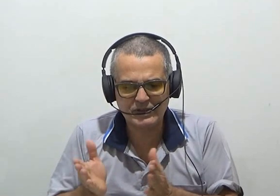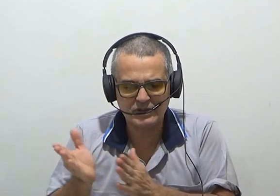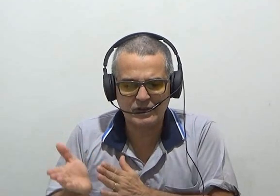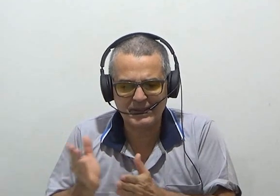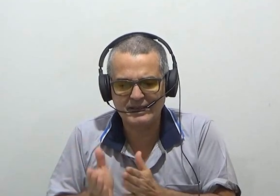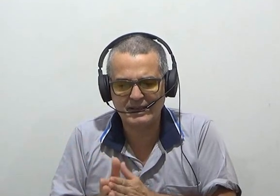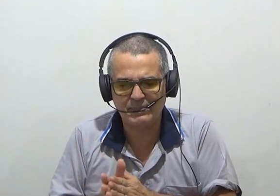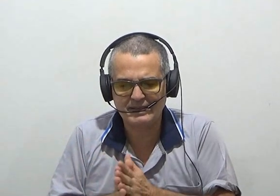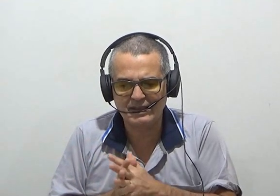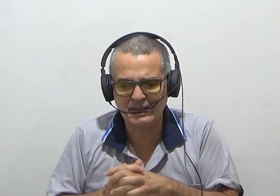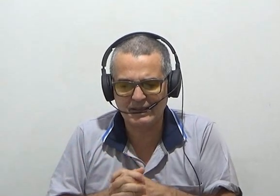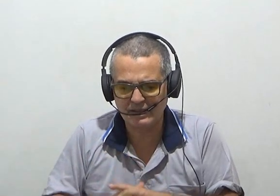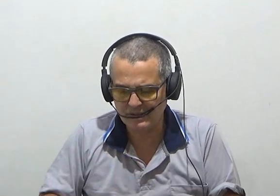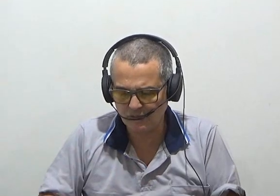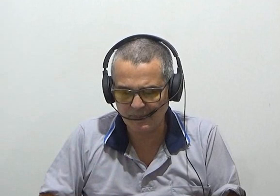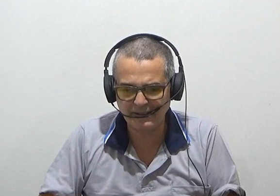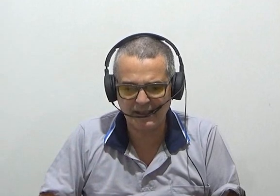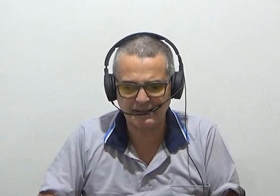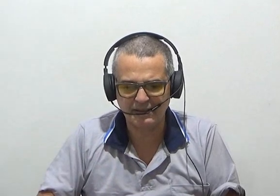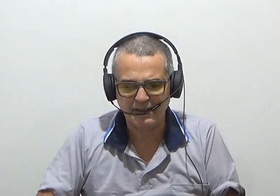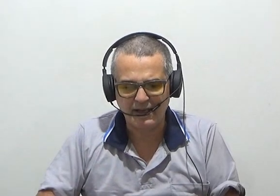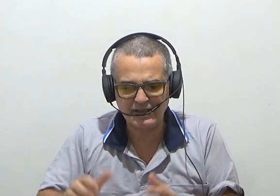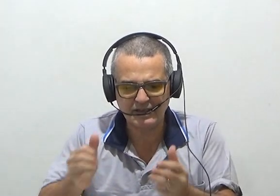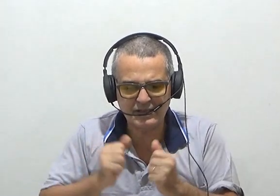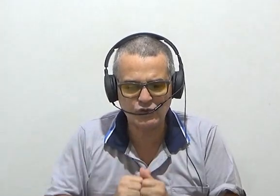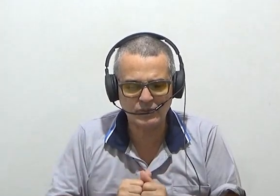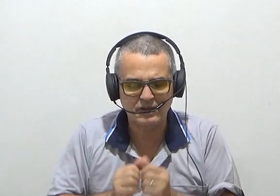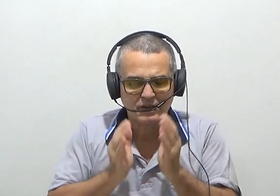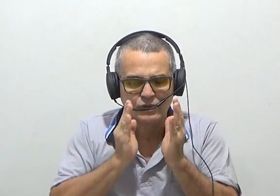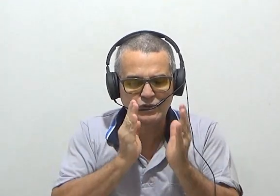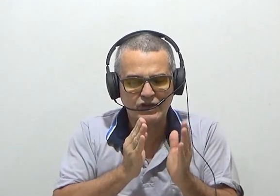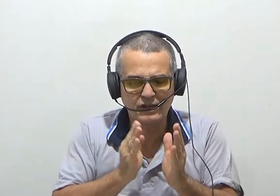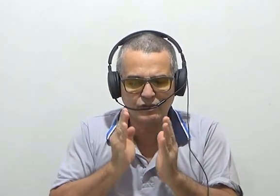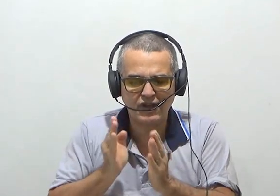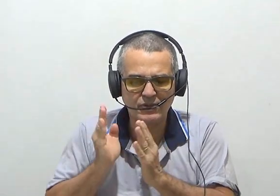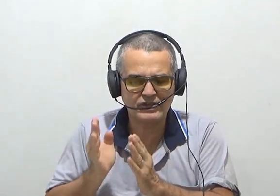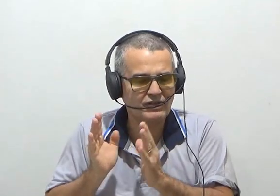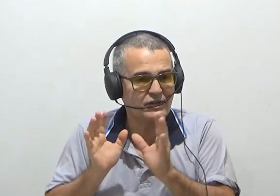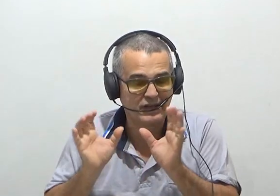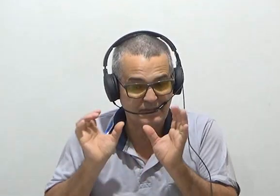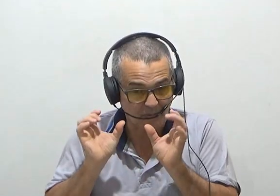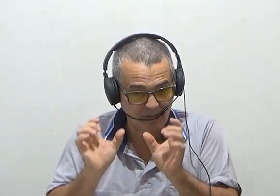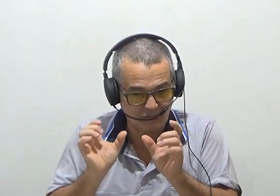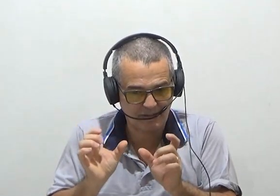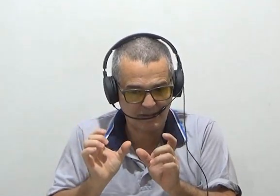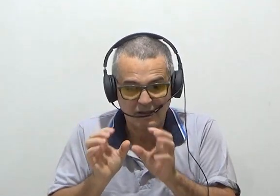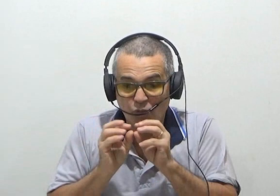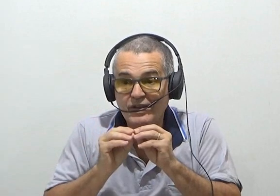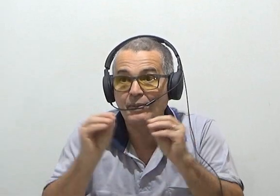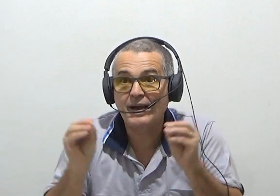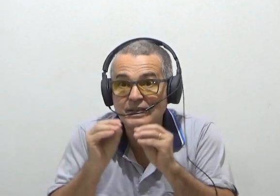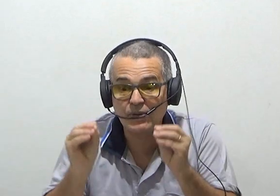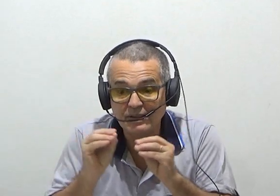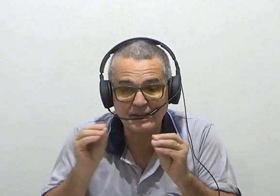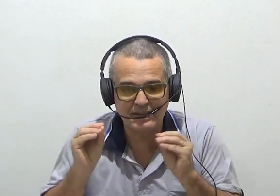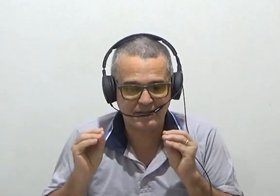Duas pessoas estão passeando na praça de alimentação sem comprar nada. Aí a gente resume: sujeito, verbo, adjetivo, nesse momento aqui. O